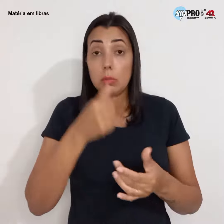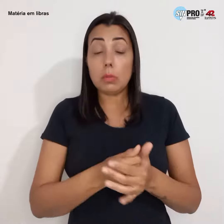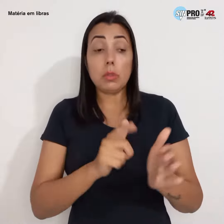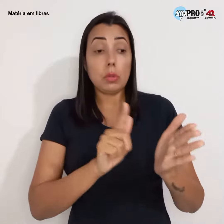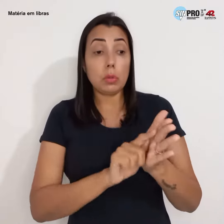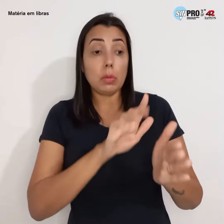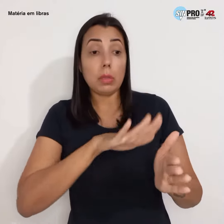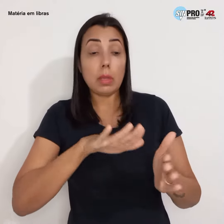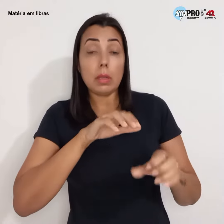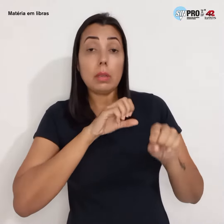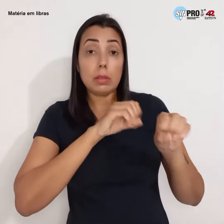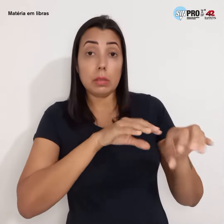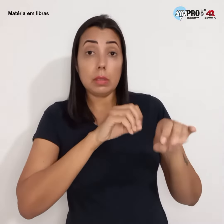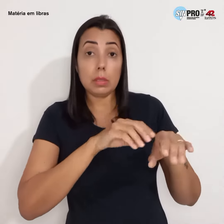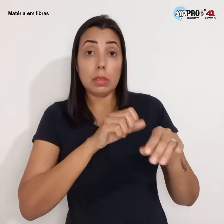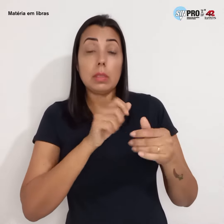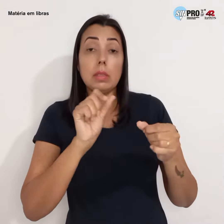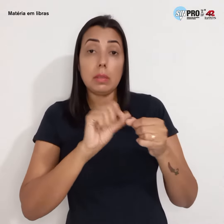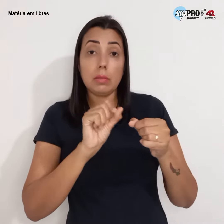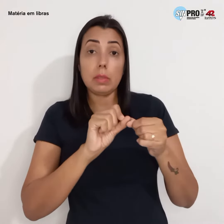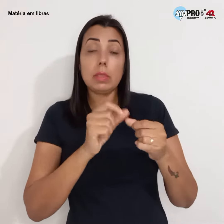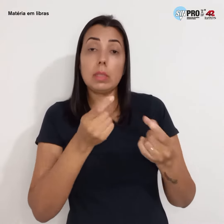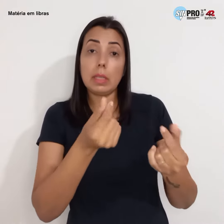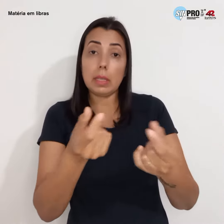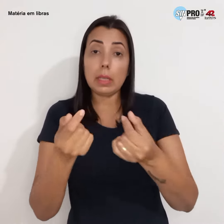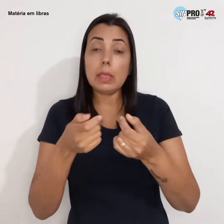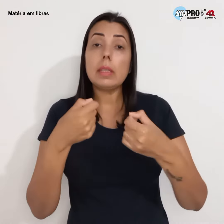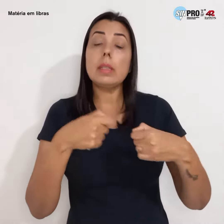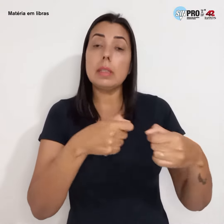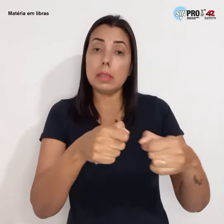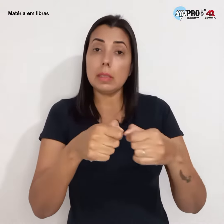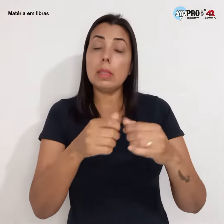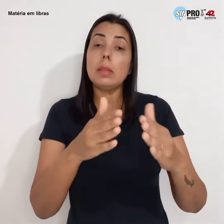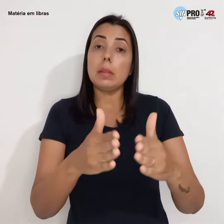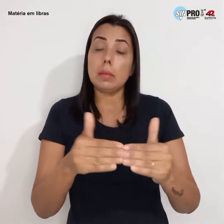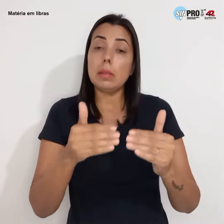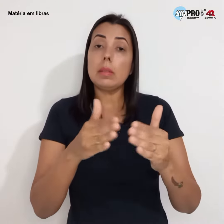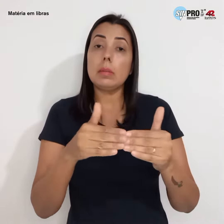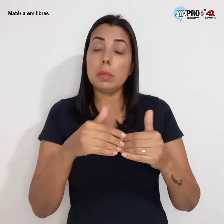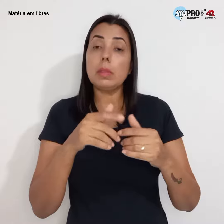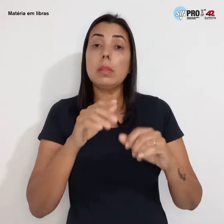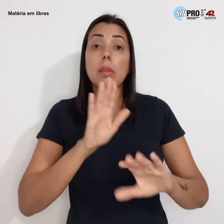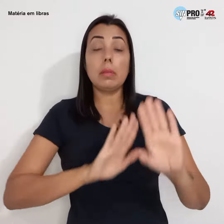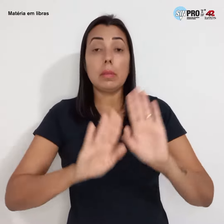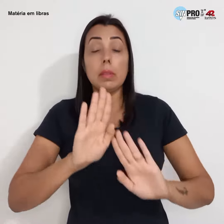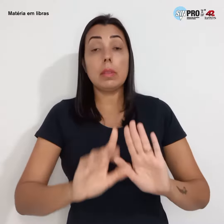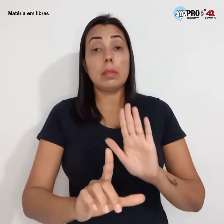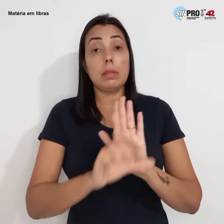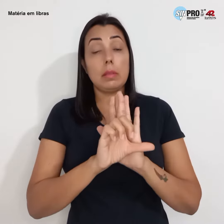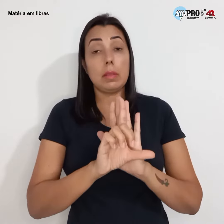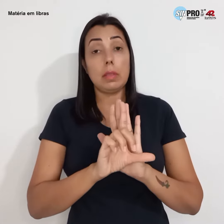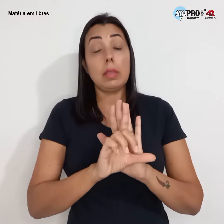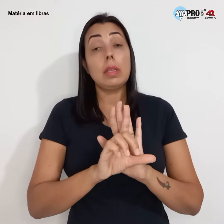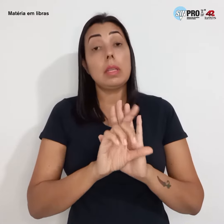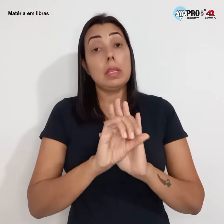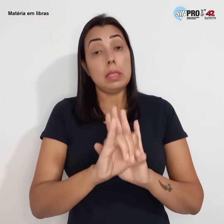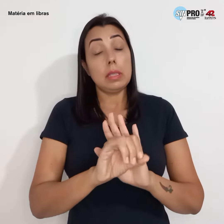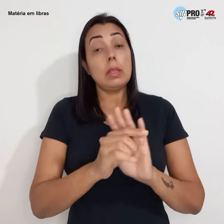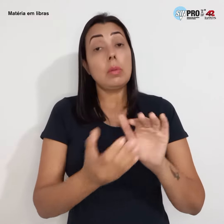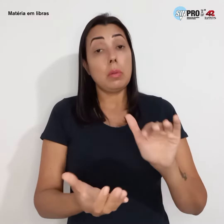gestores da área da educação a realizar os gastos necessários para atendimento ao que prevê a lei. Cabe ao